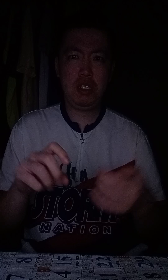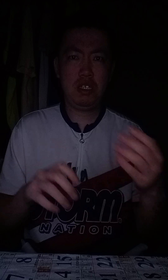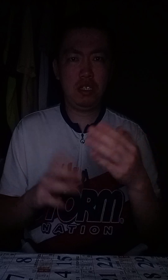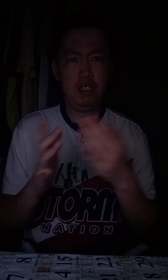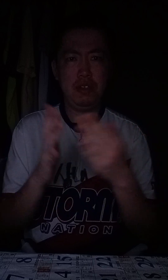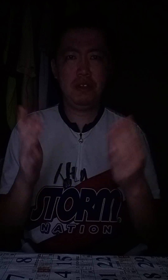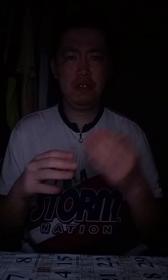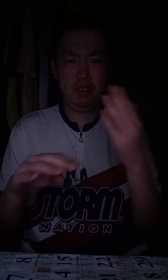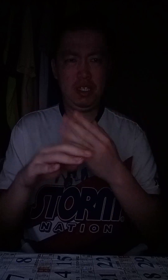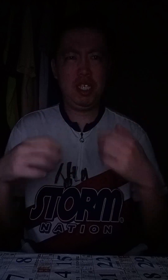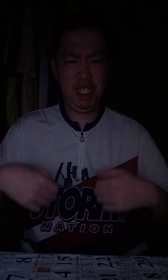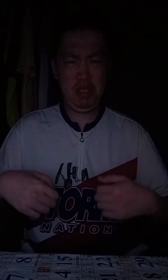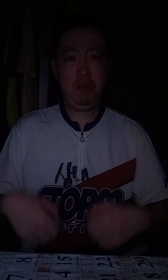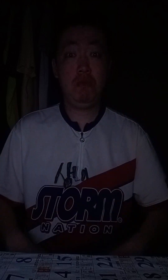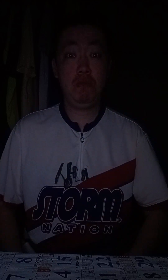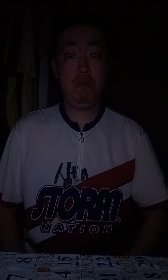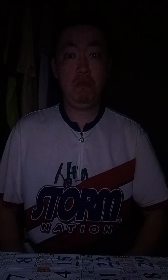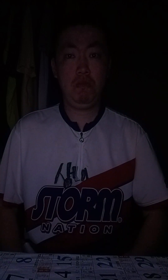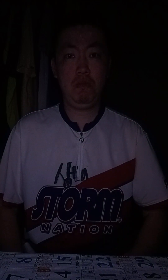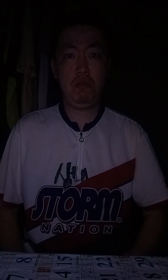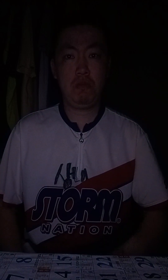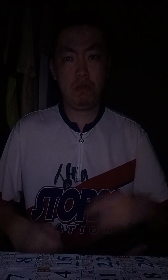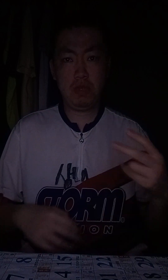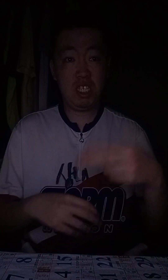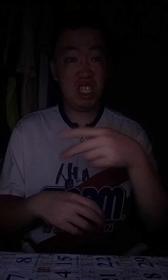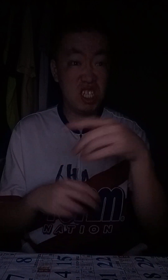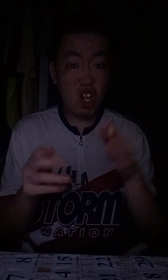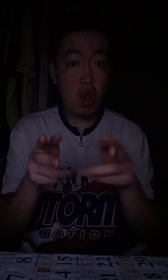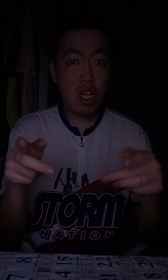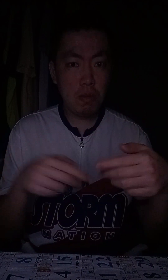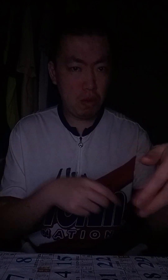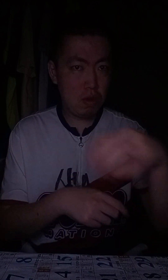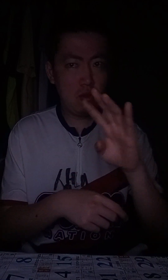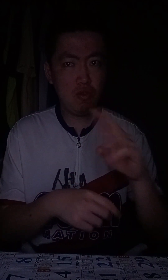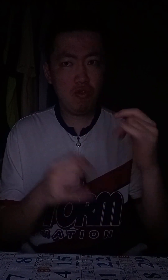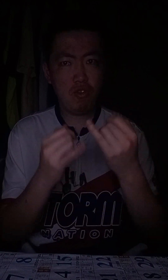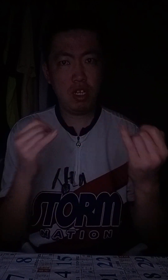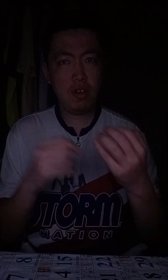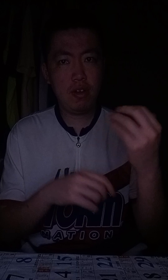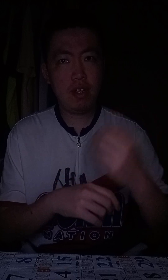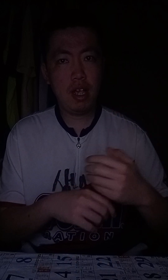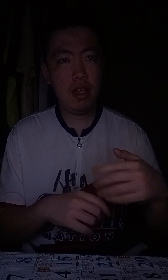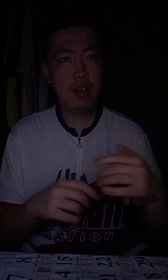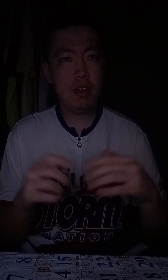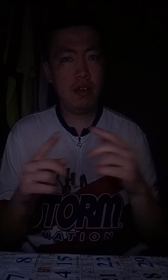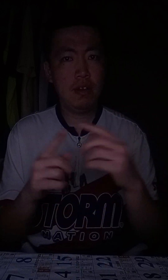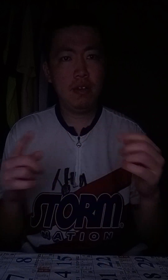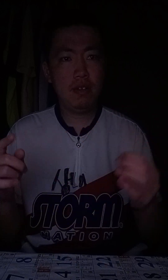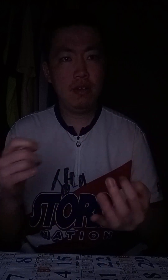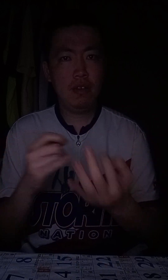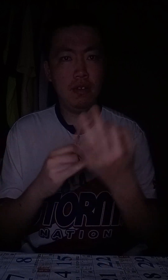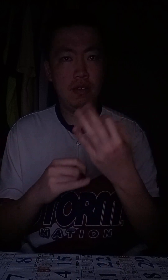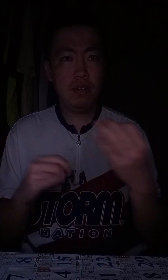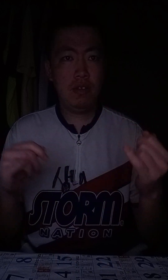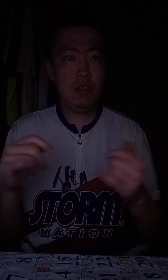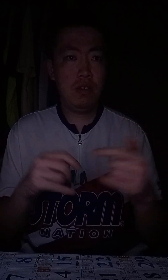고장이 잦아요. 국내 전기버스 40%가 중국산인 가운데 품질과 안전성 논란은 계속 불거지고